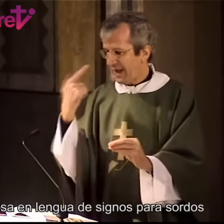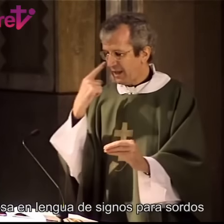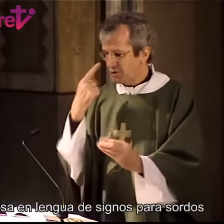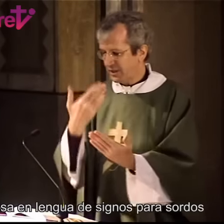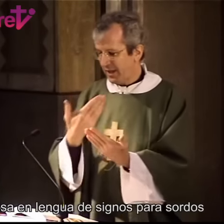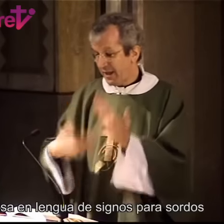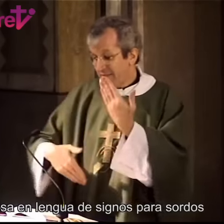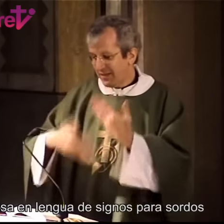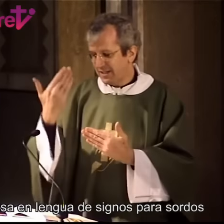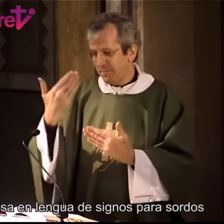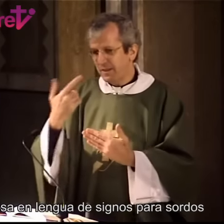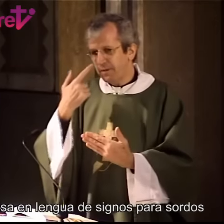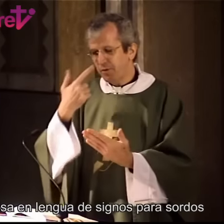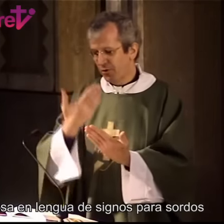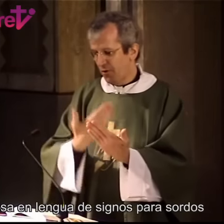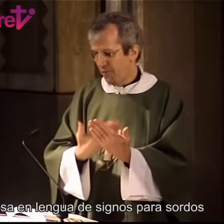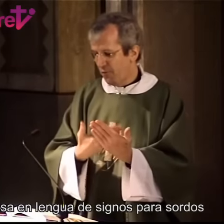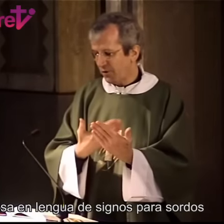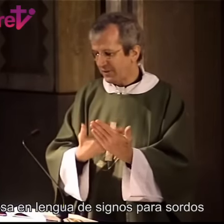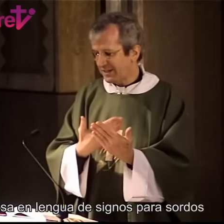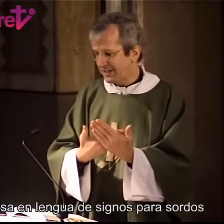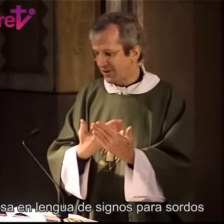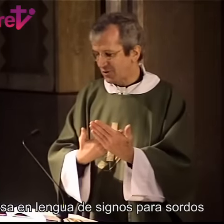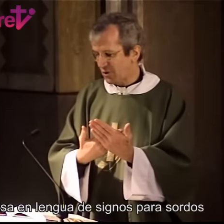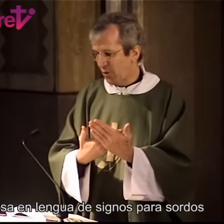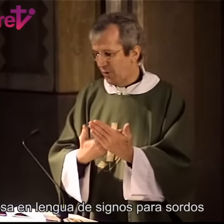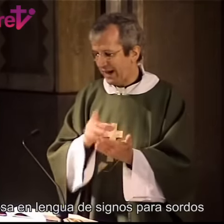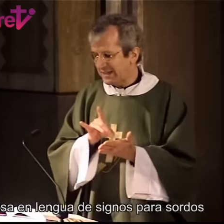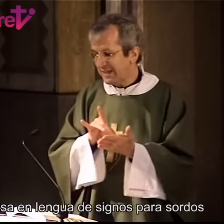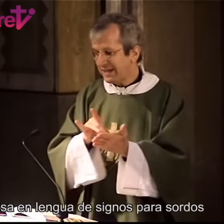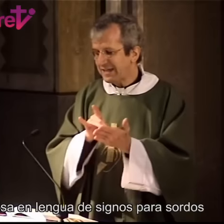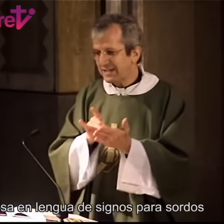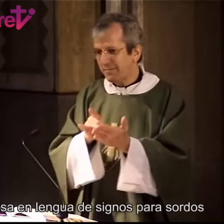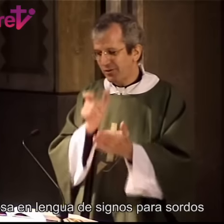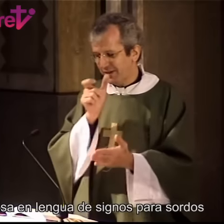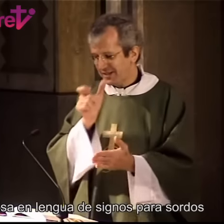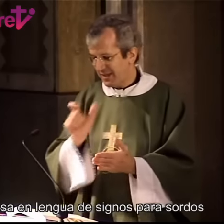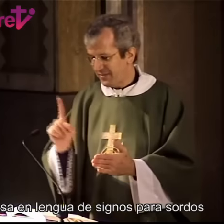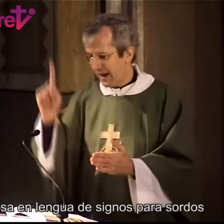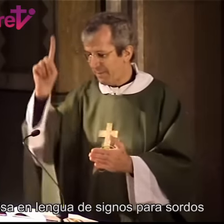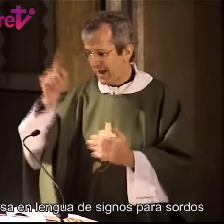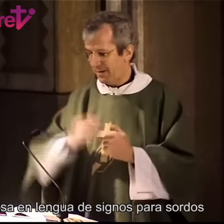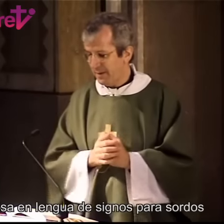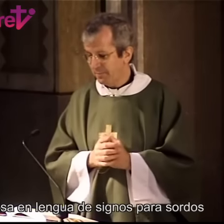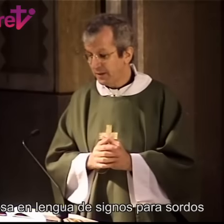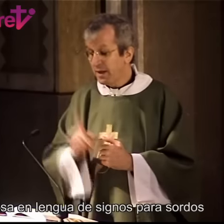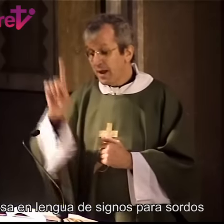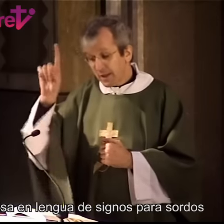aquellos que desde el principio fueron testigos oculares y servidores de la palabra,